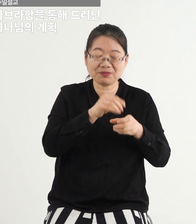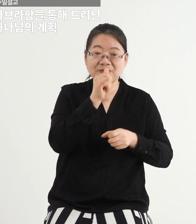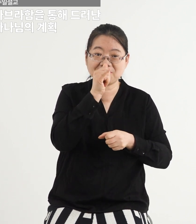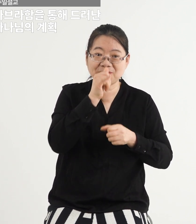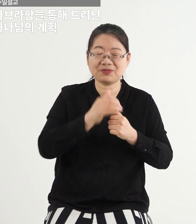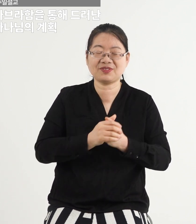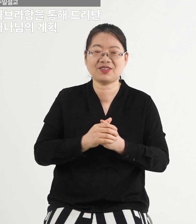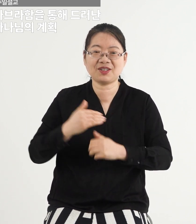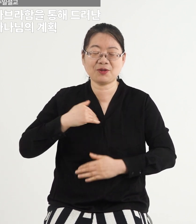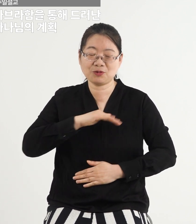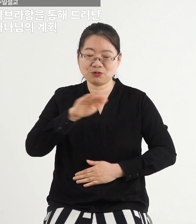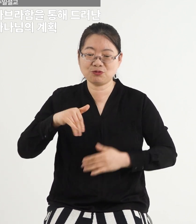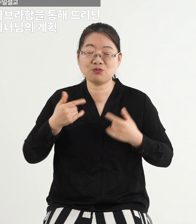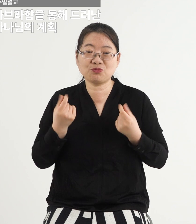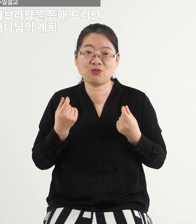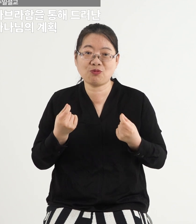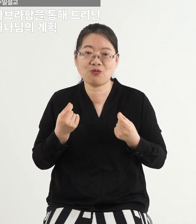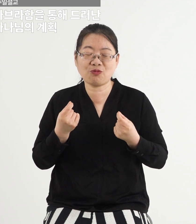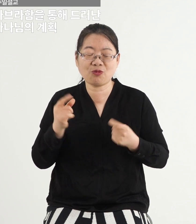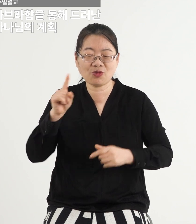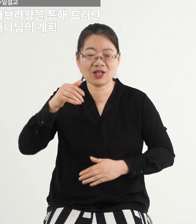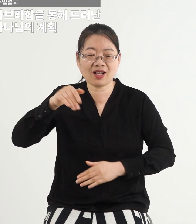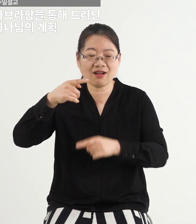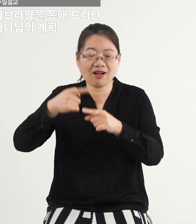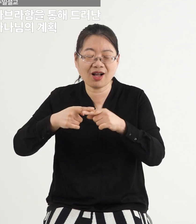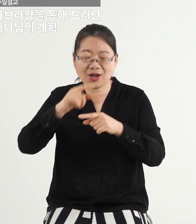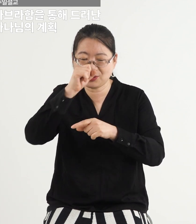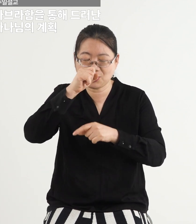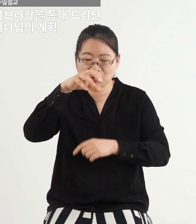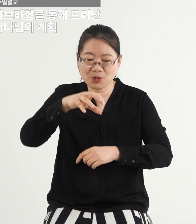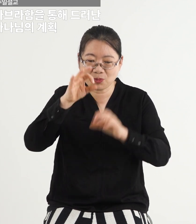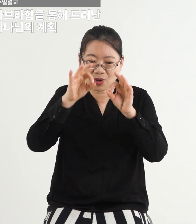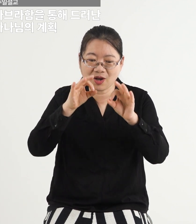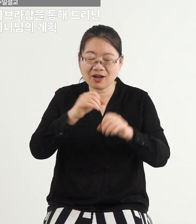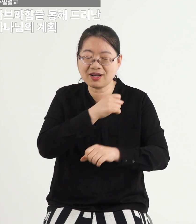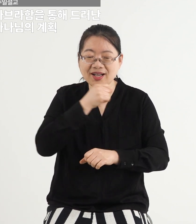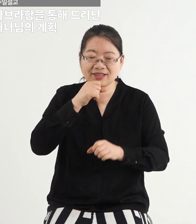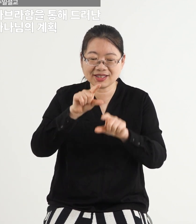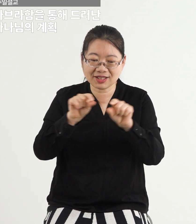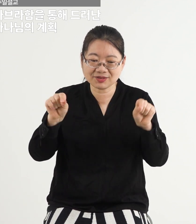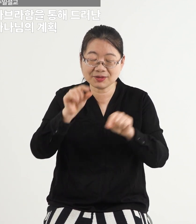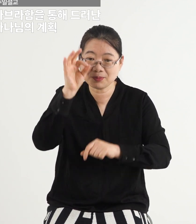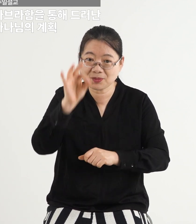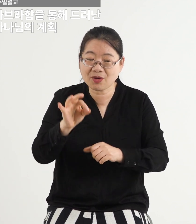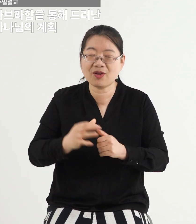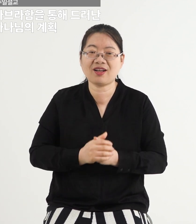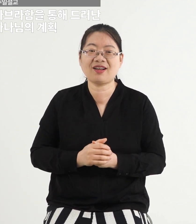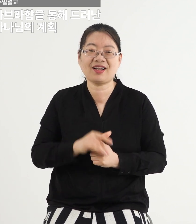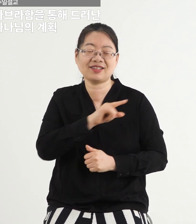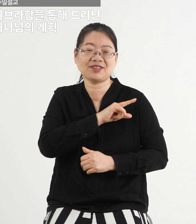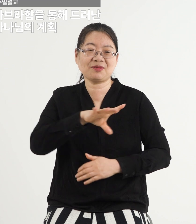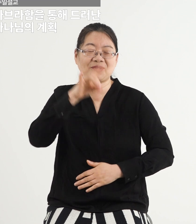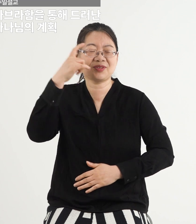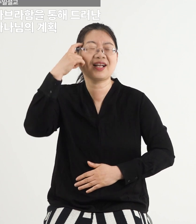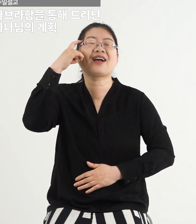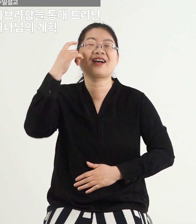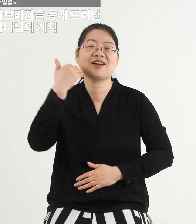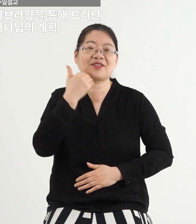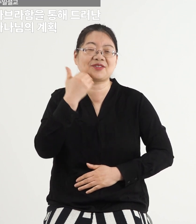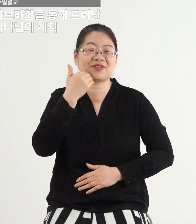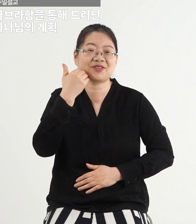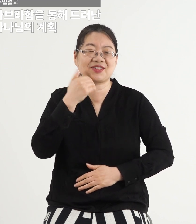거예요. 우리도 그러잖아요. 어디 가다가 이렇게 좋은 데 보면 맛있는 음식이 있으면 제일 먼저 누가 생각이